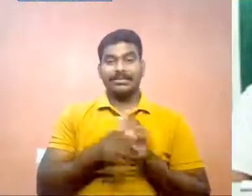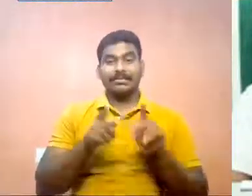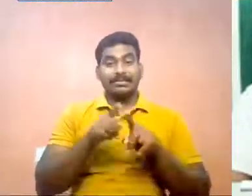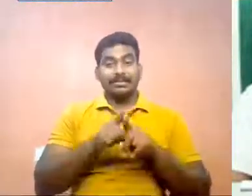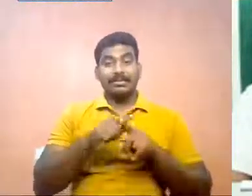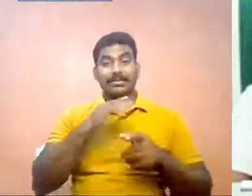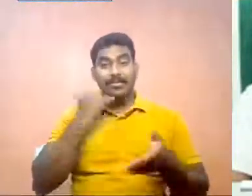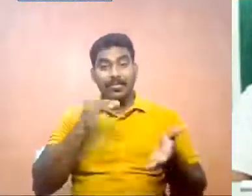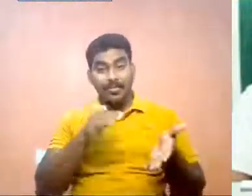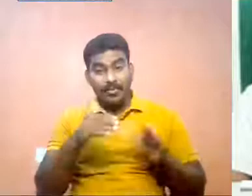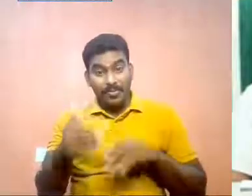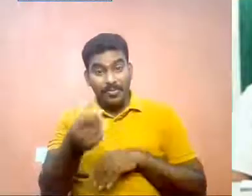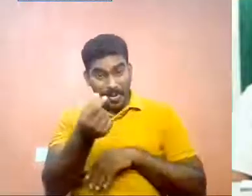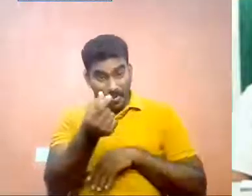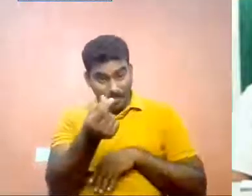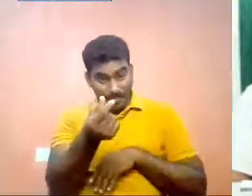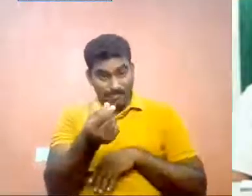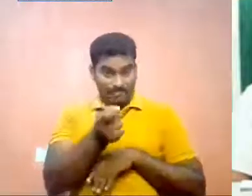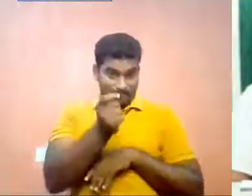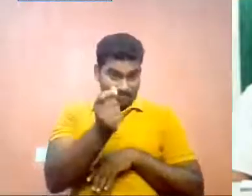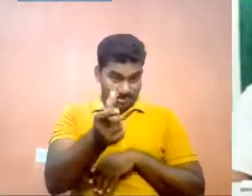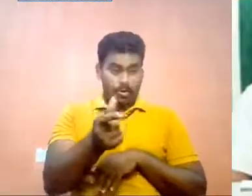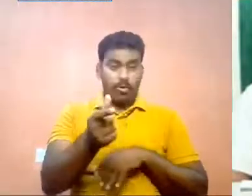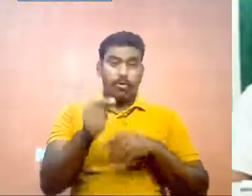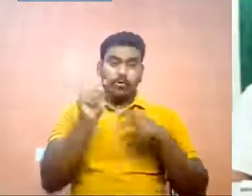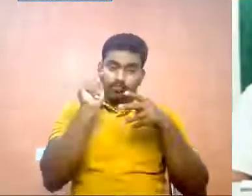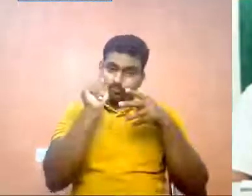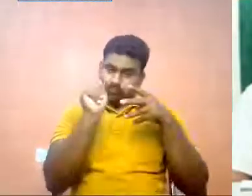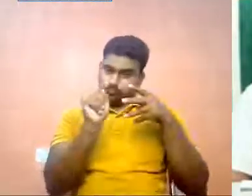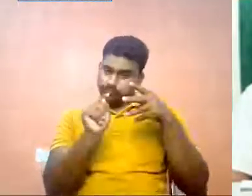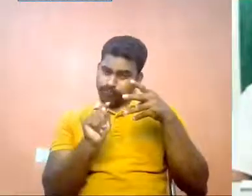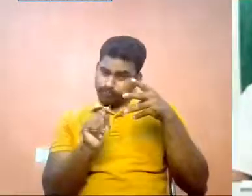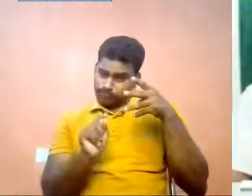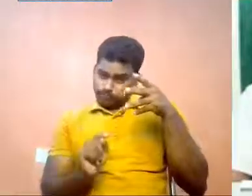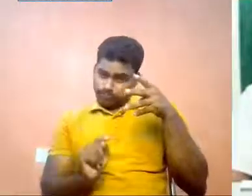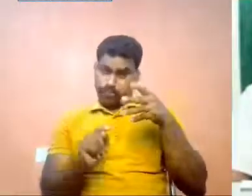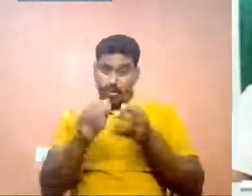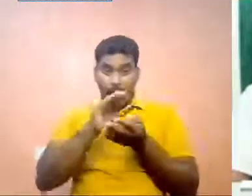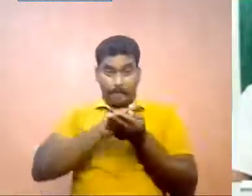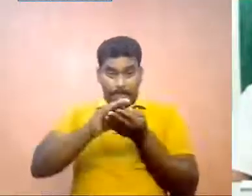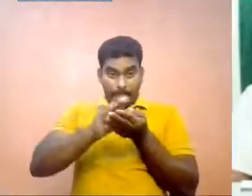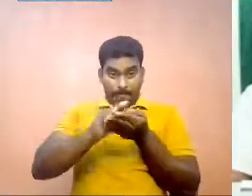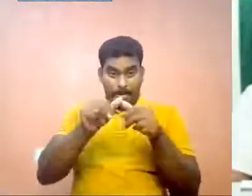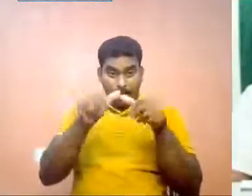മരണാനന്തര ധനസഹായം, ഇതെല്ലാം അർഹരായവരുടെ ബാങ്ക് അക്കൗണ്ടുകളിൽ